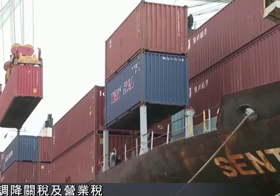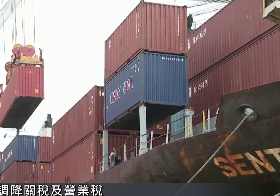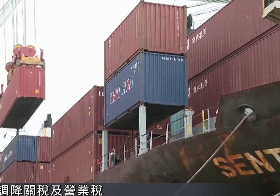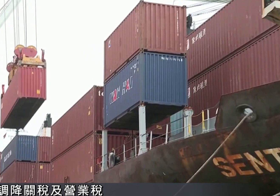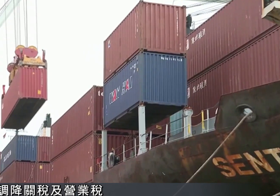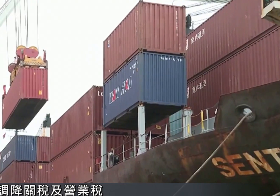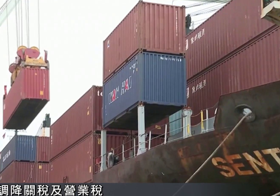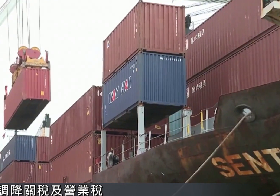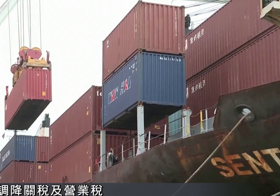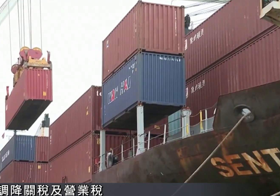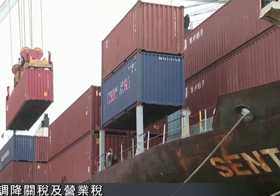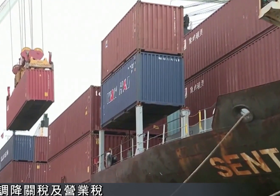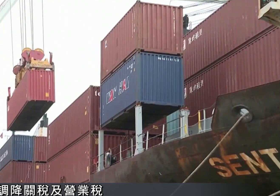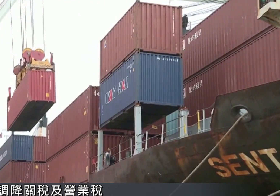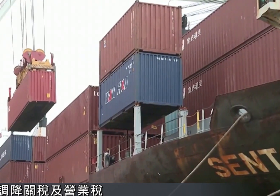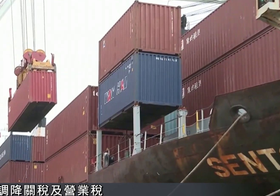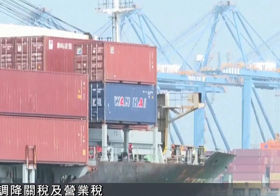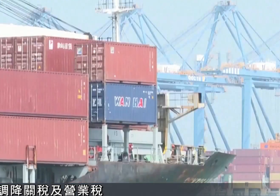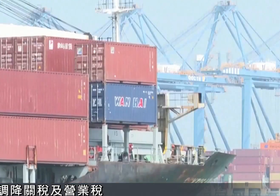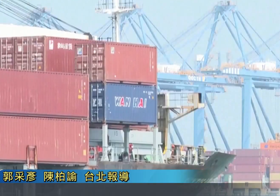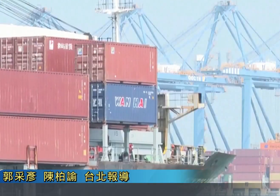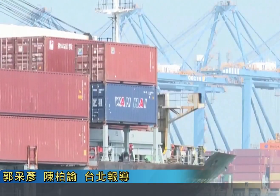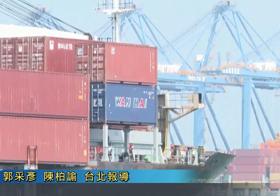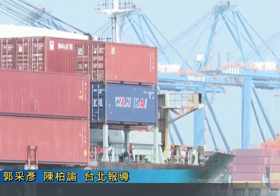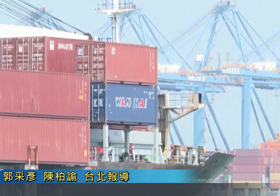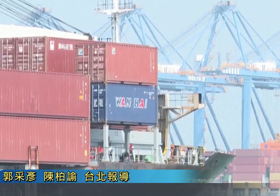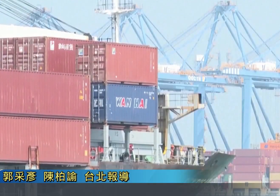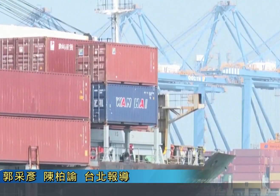生物资量足价稳。记者郭采燕、陈柏宇台北报道。